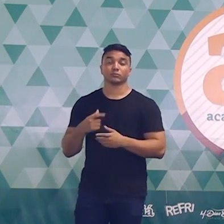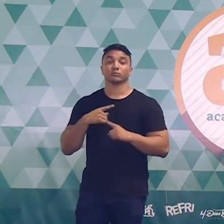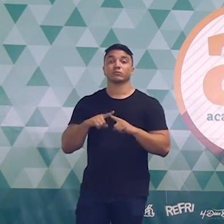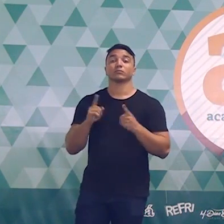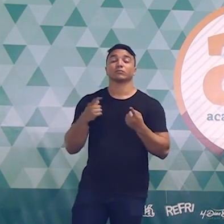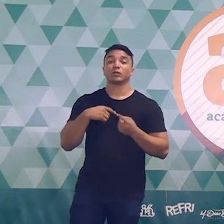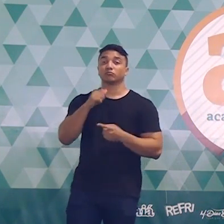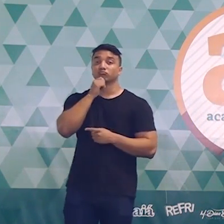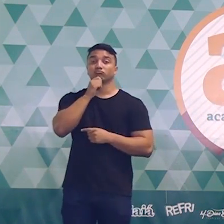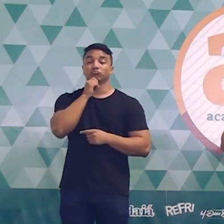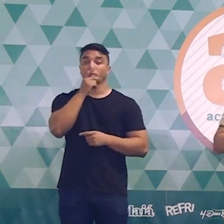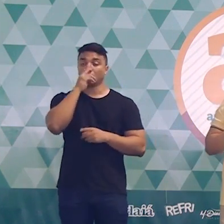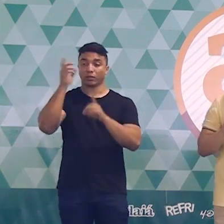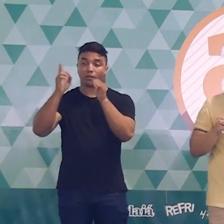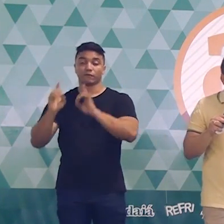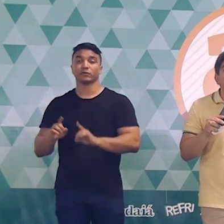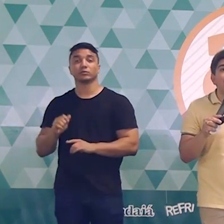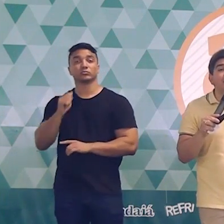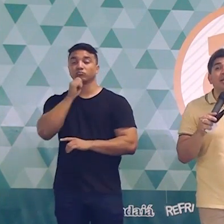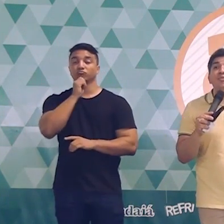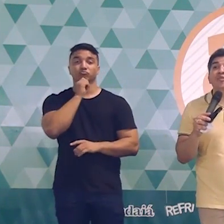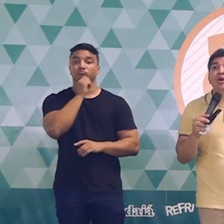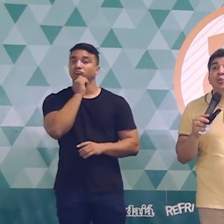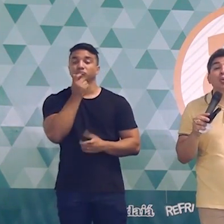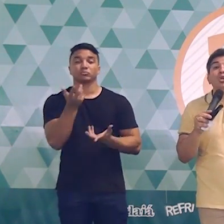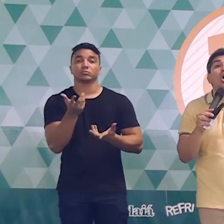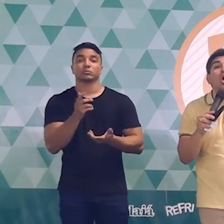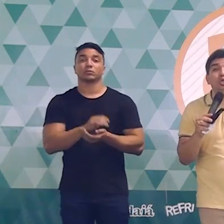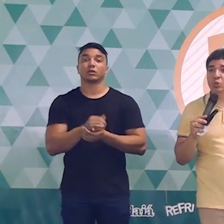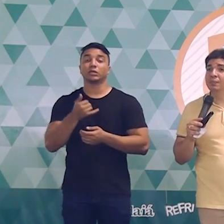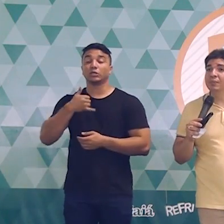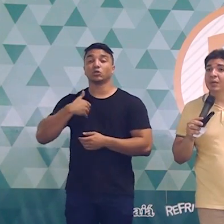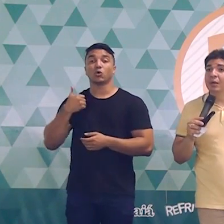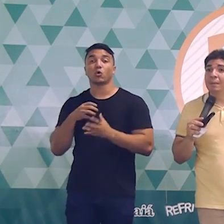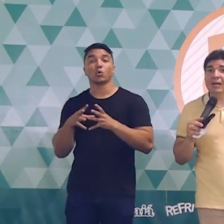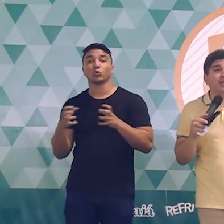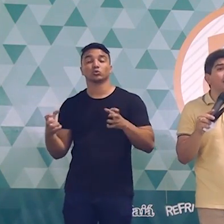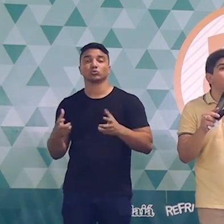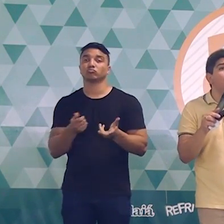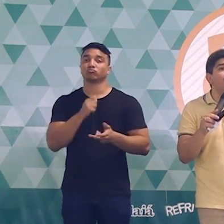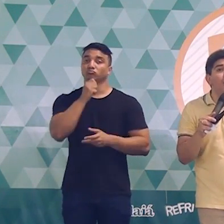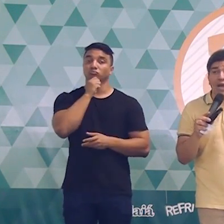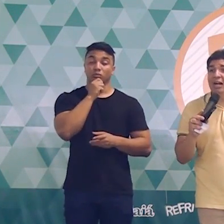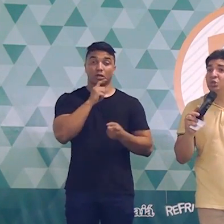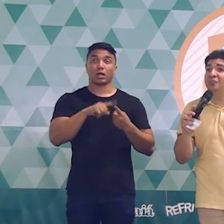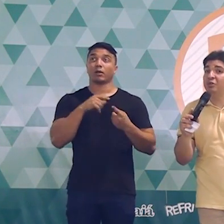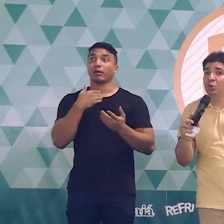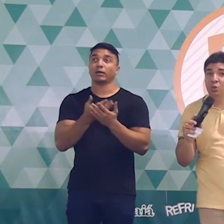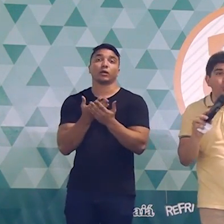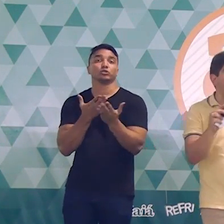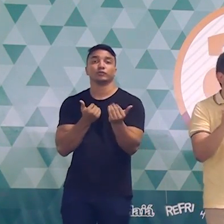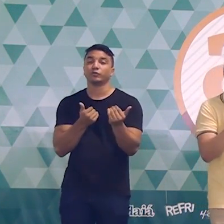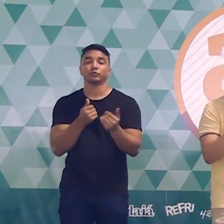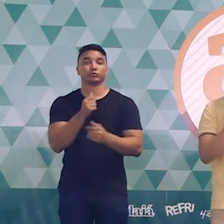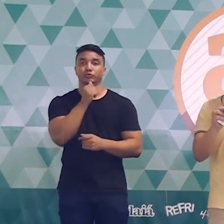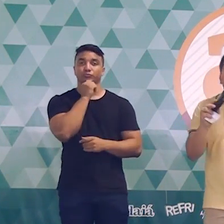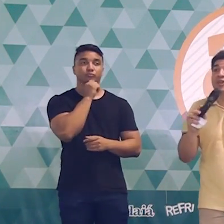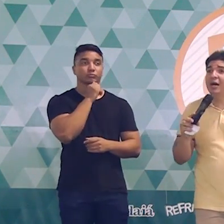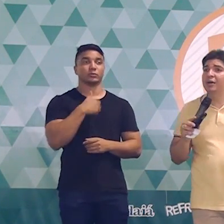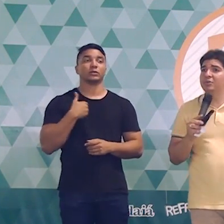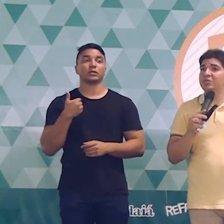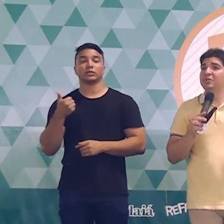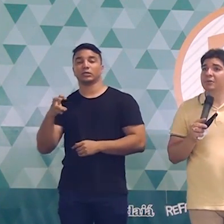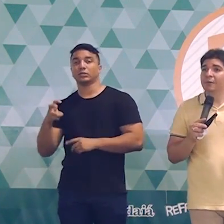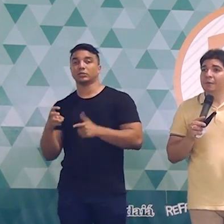mas ainda não foi o deficiente, mas ainda não foi o idoso, mas ainda não foi a juventude dos 15 aos